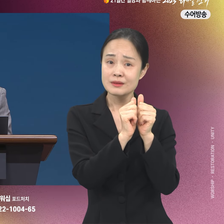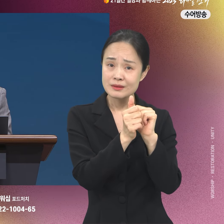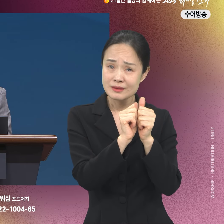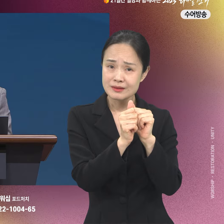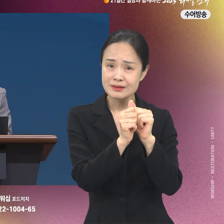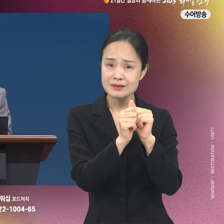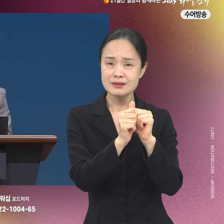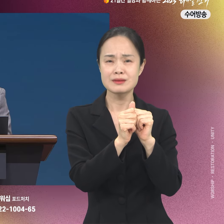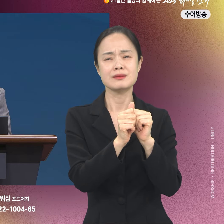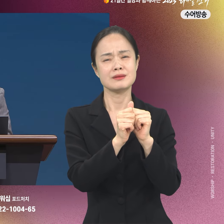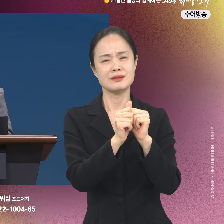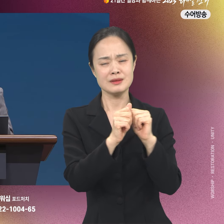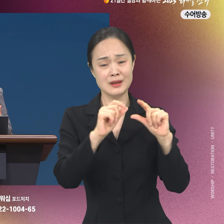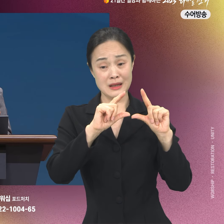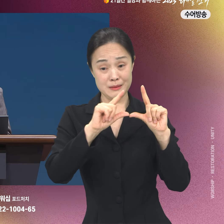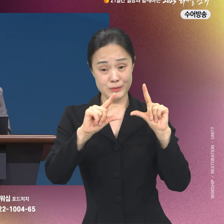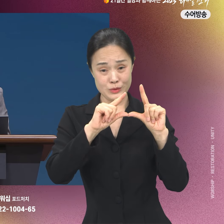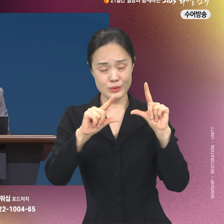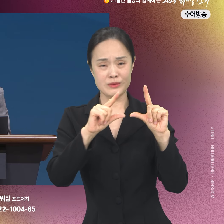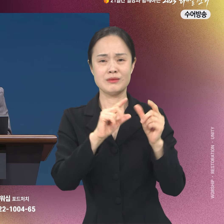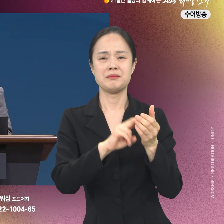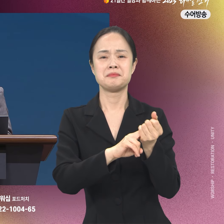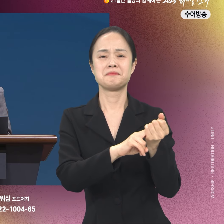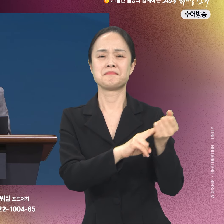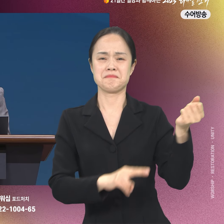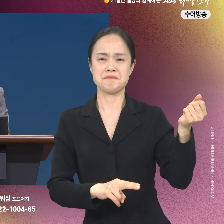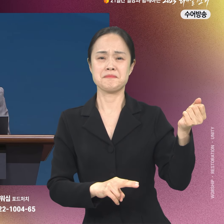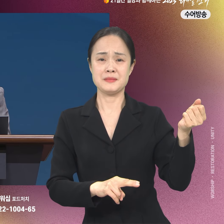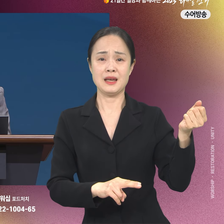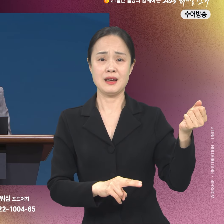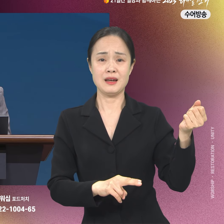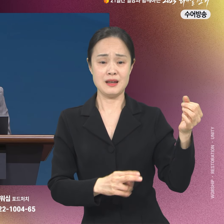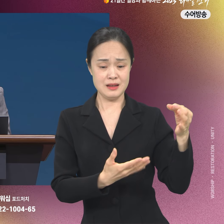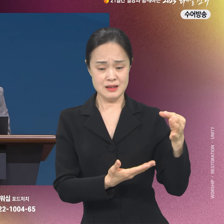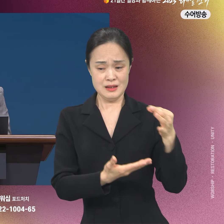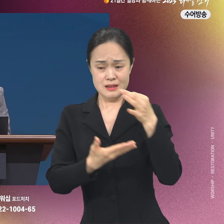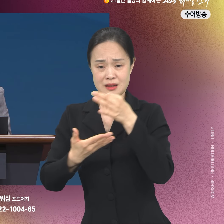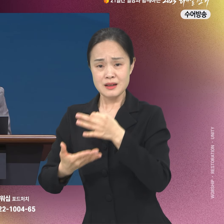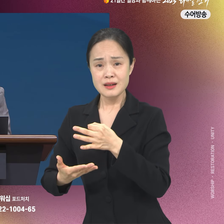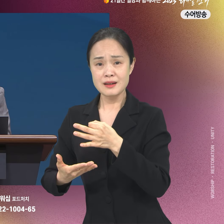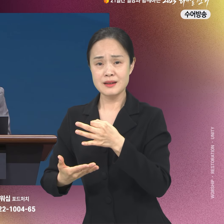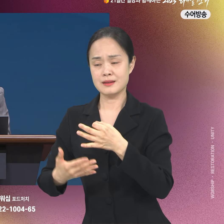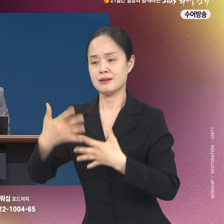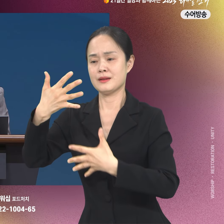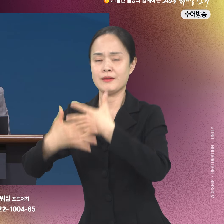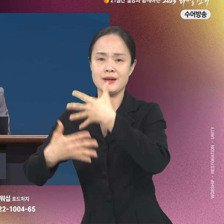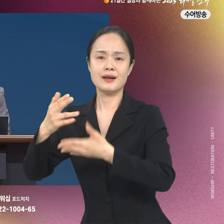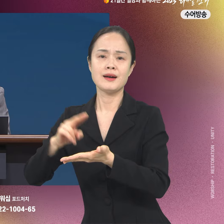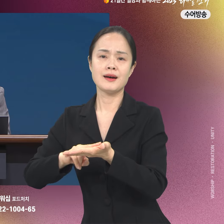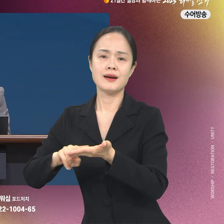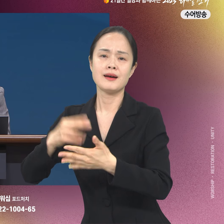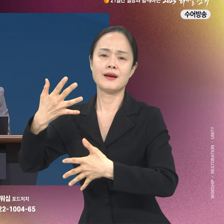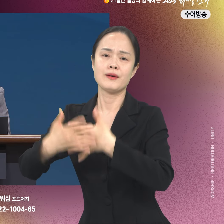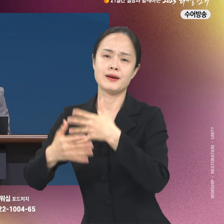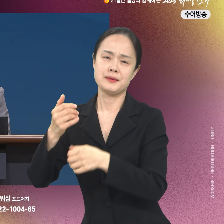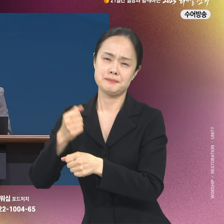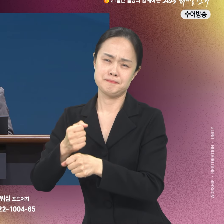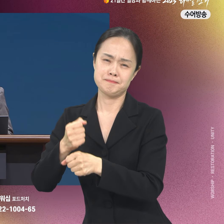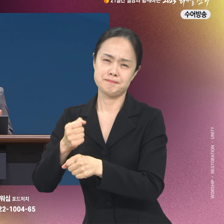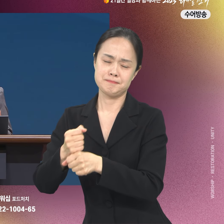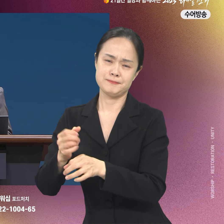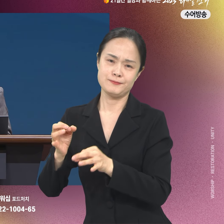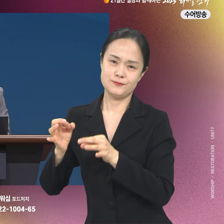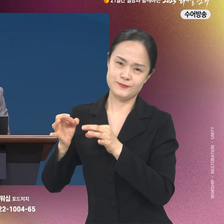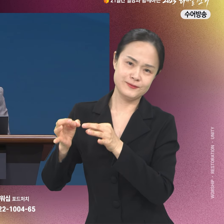팔게 되고, 그 돈으로 이 제작비와 회사 운영의 자금을 확보하는 선택을 하게 됩니다. 그래서